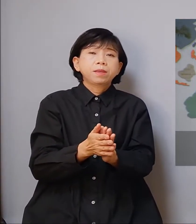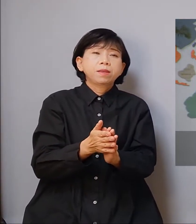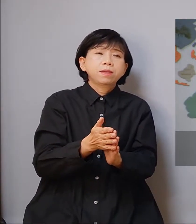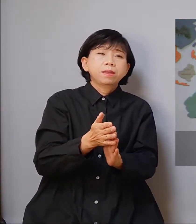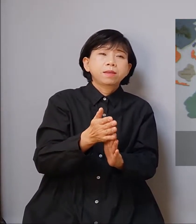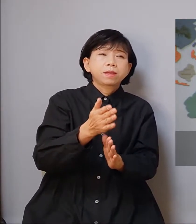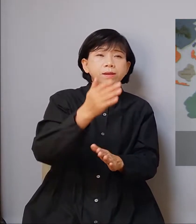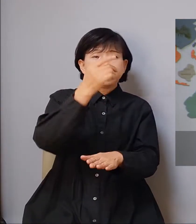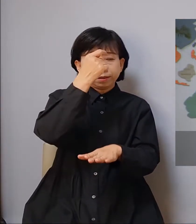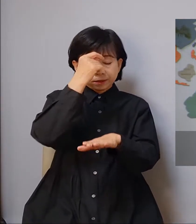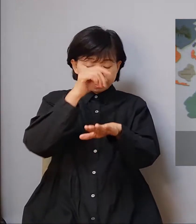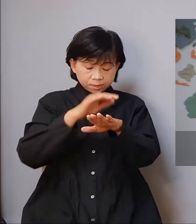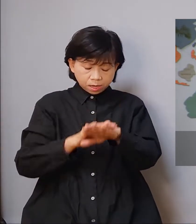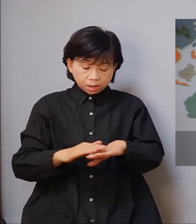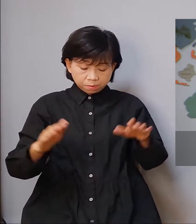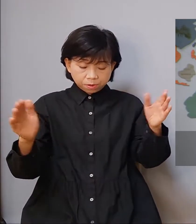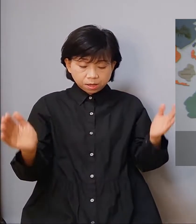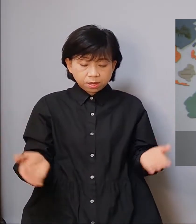없네.